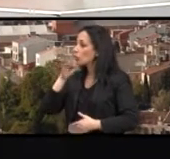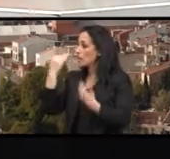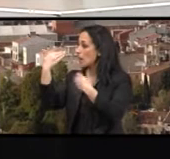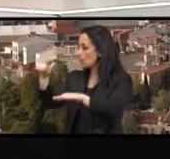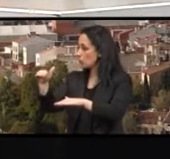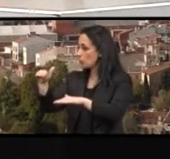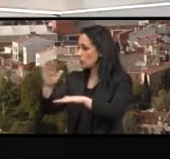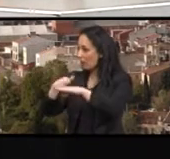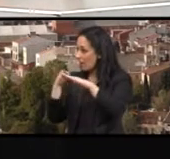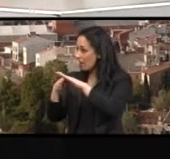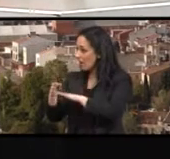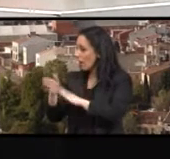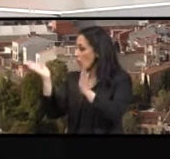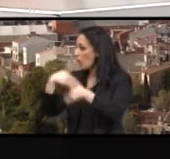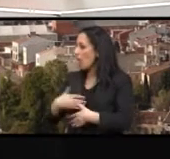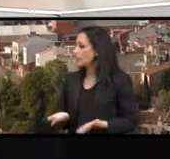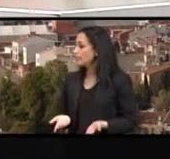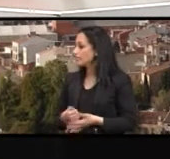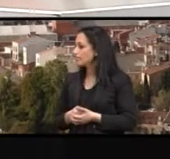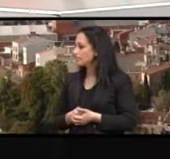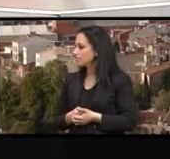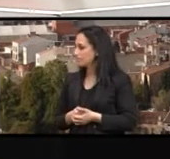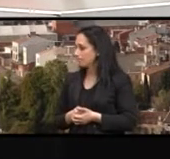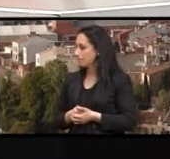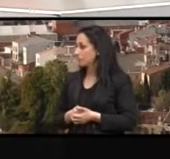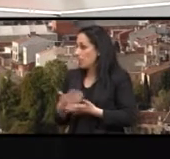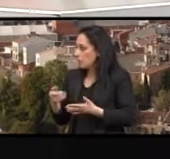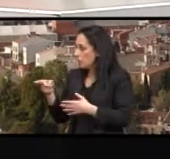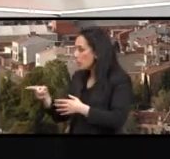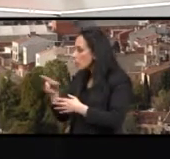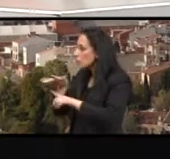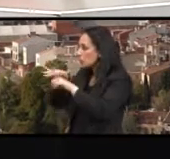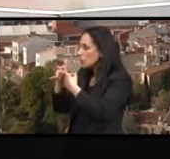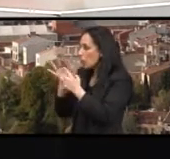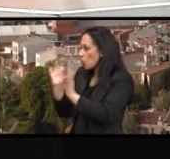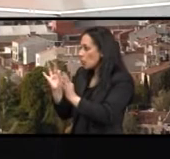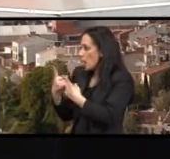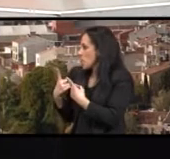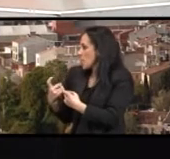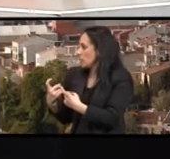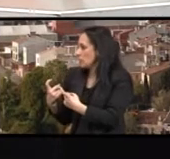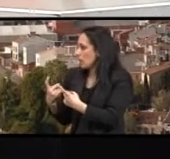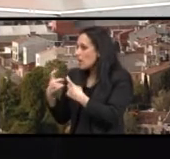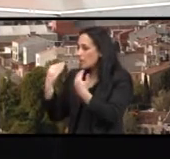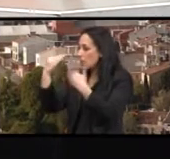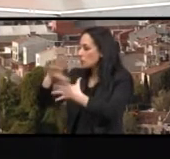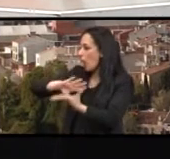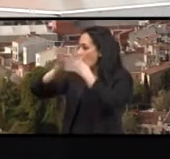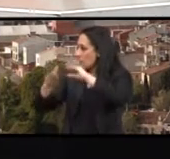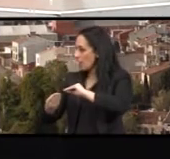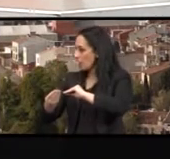si no n'hi han pisos, no. Clar, però el teu cas és una necessitat, que necessites un pis adaptat a les